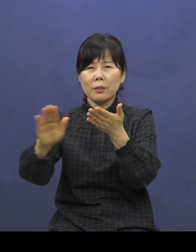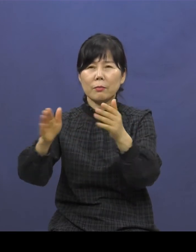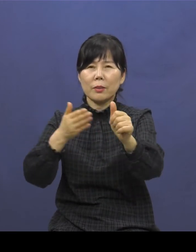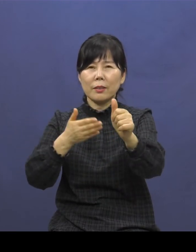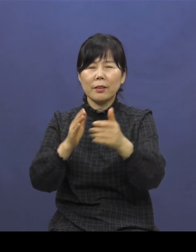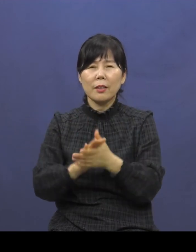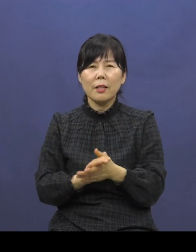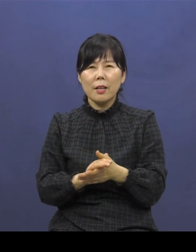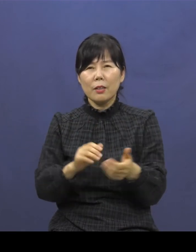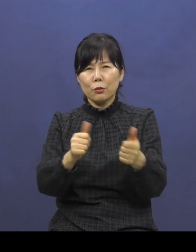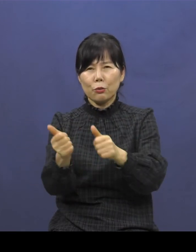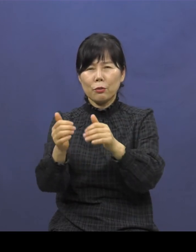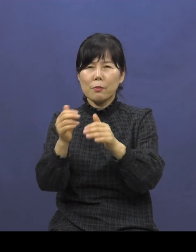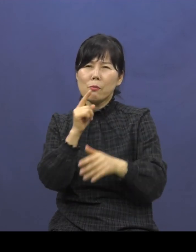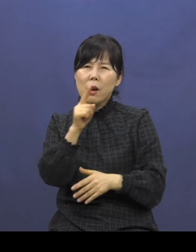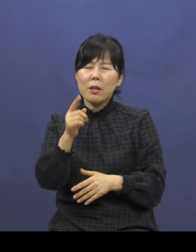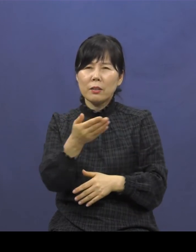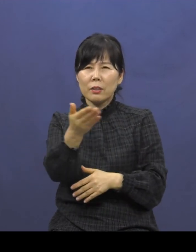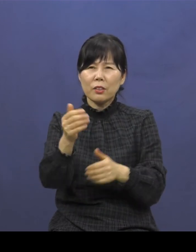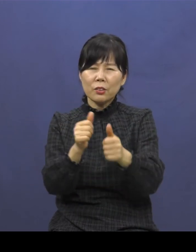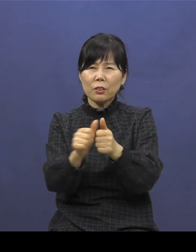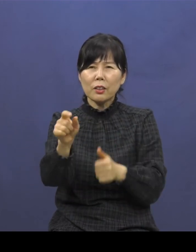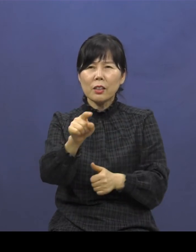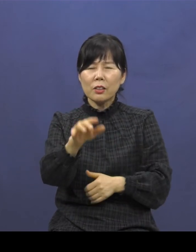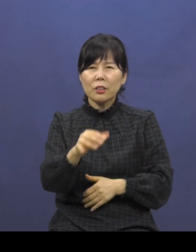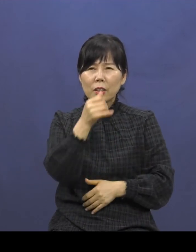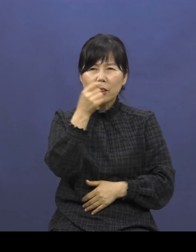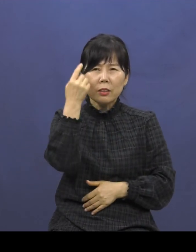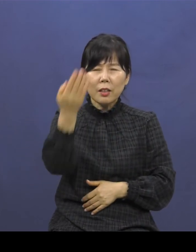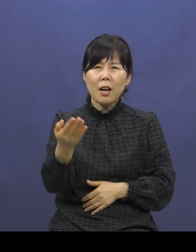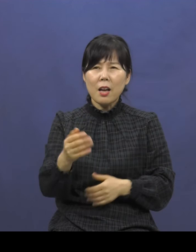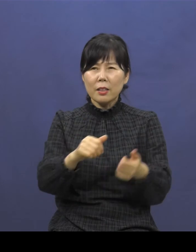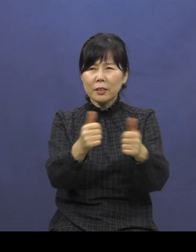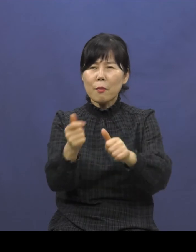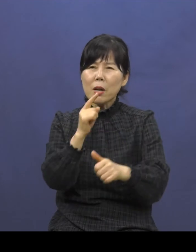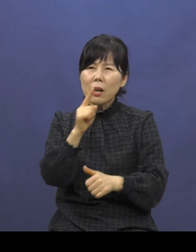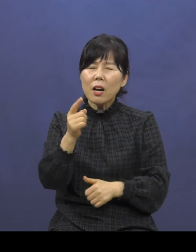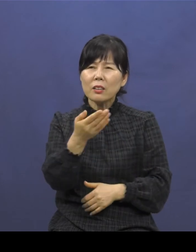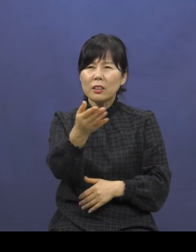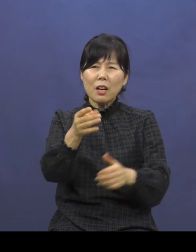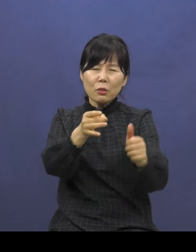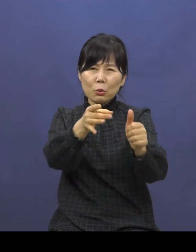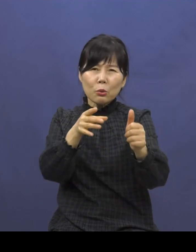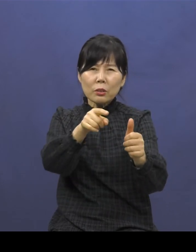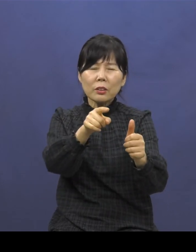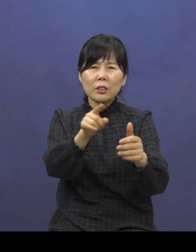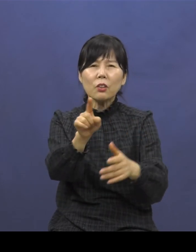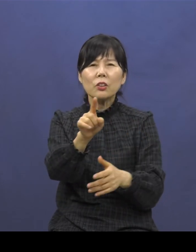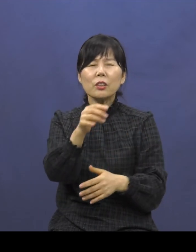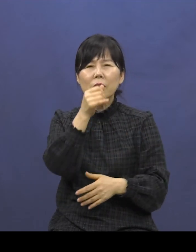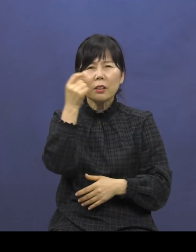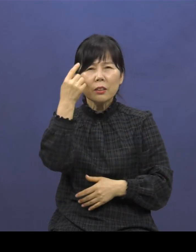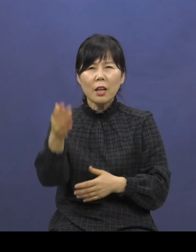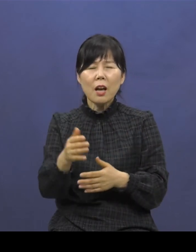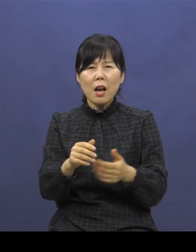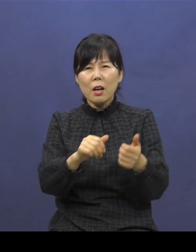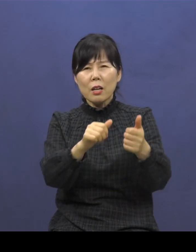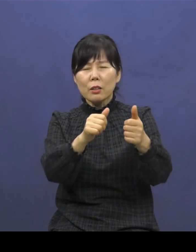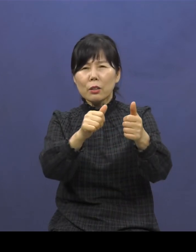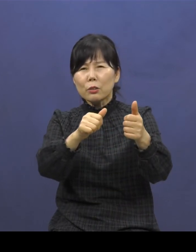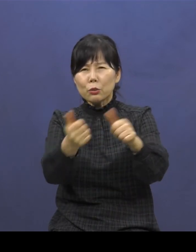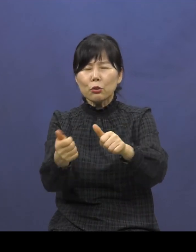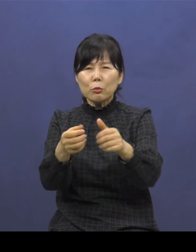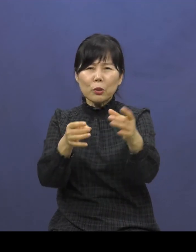같이 선포하겠습니다. 함께 읽습니다. 사망아, 너의 승리가 어디 있느냐? 사망아, 내가 쏘는 것이 어디